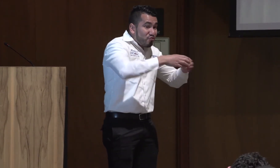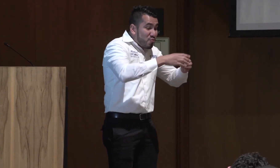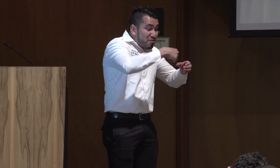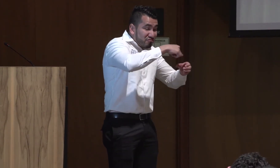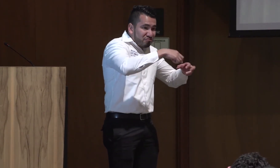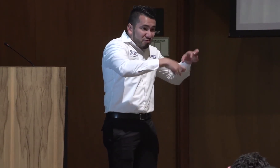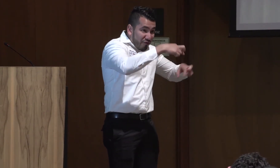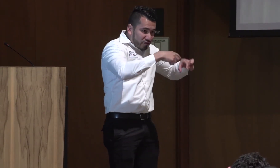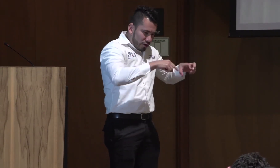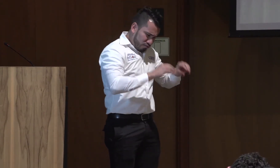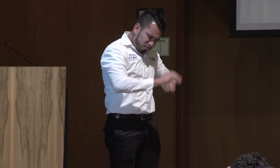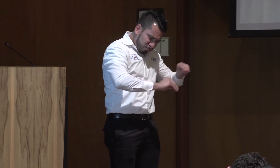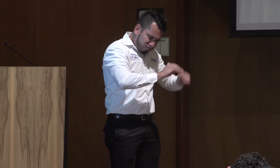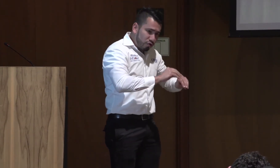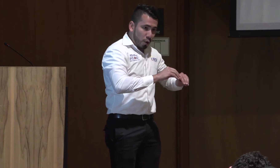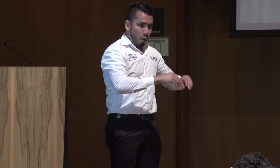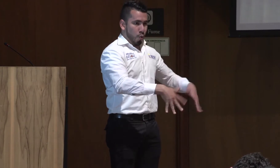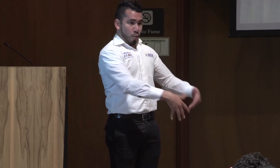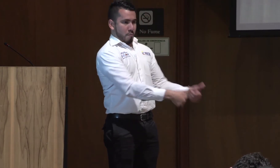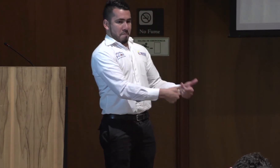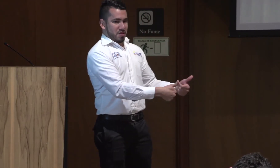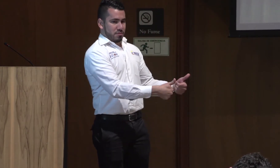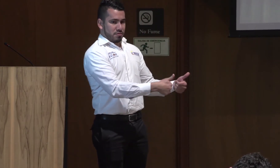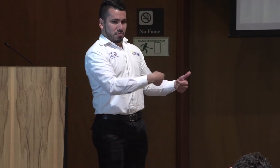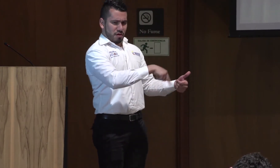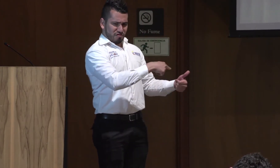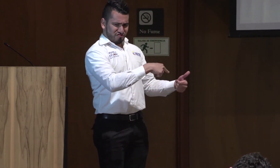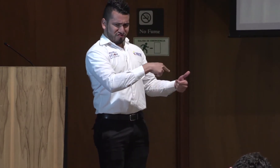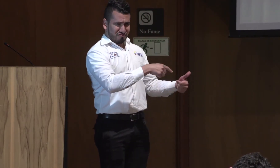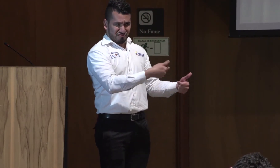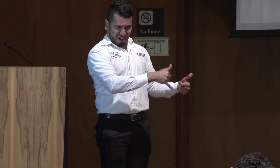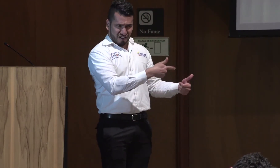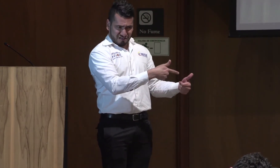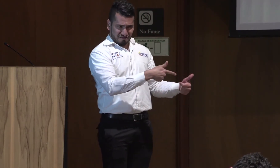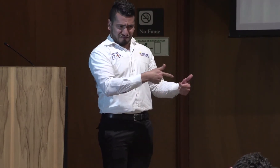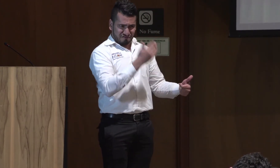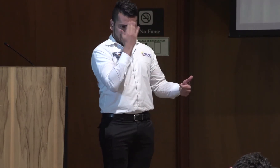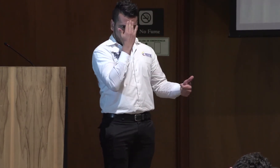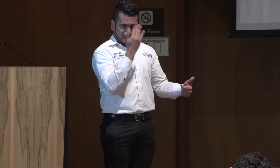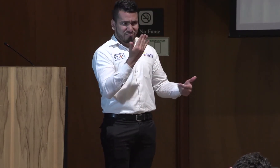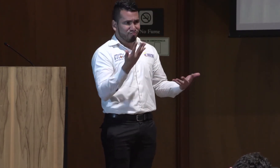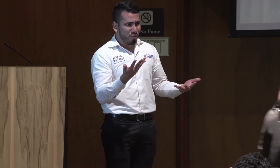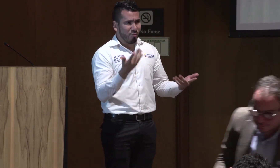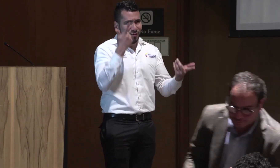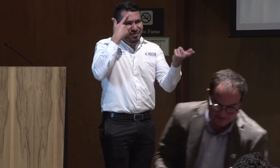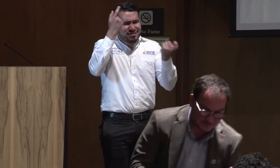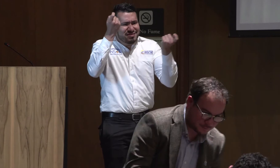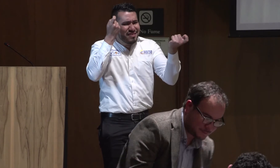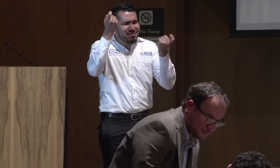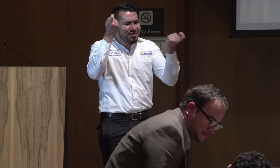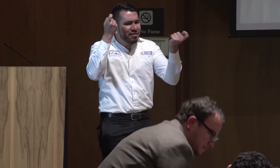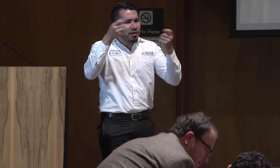producción tan bien elaborada tiene en este momento definido algún tipo de estrategia para